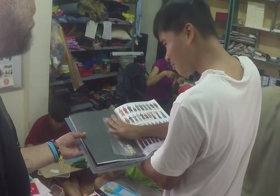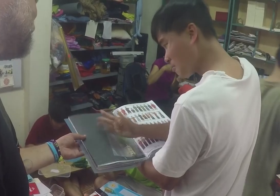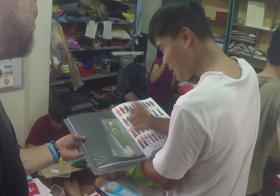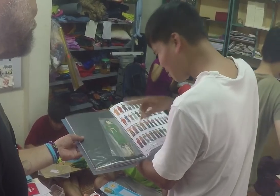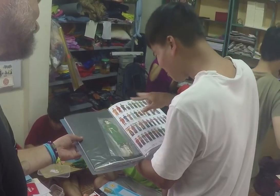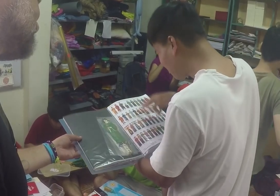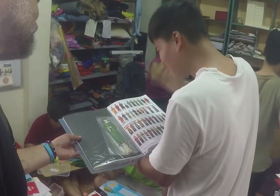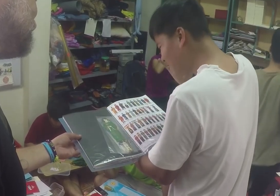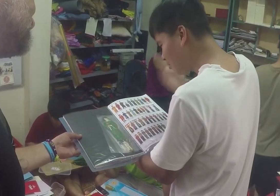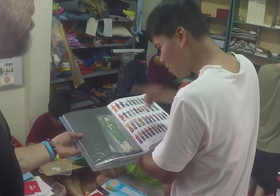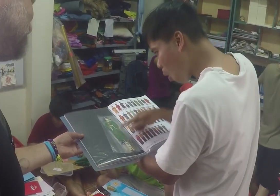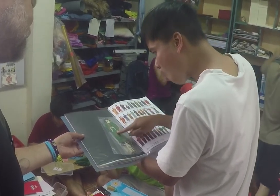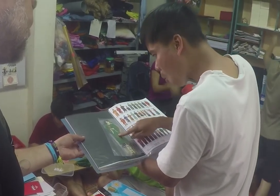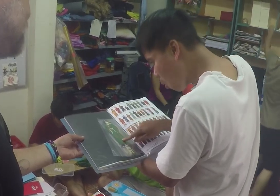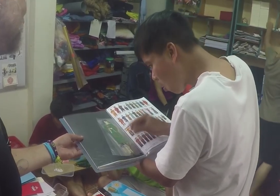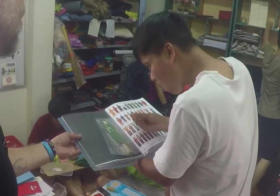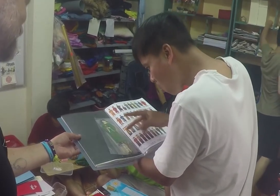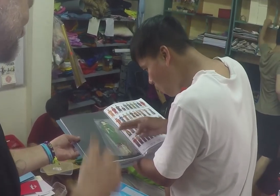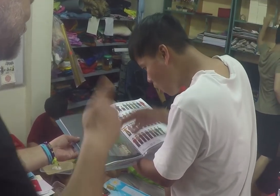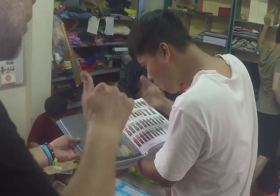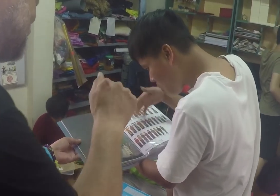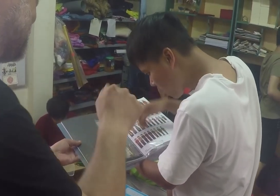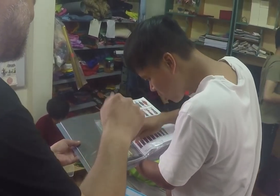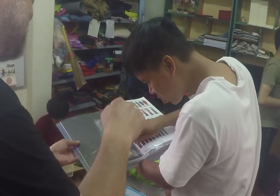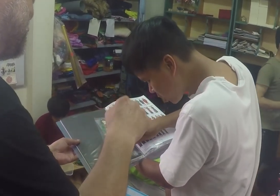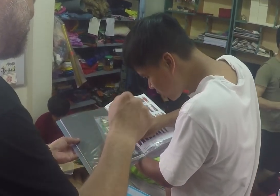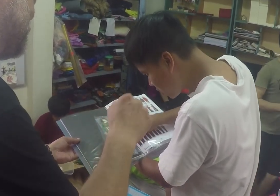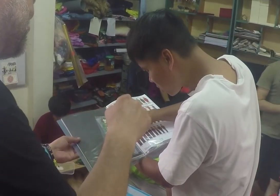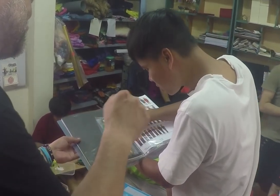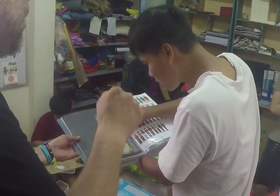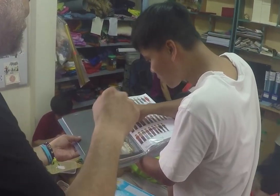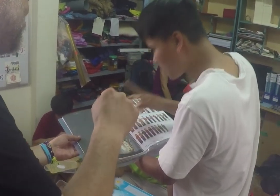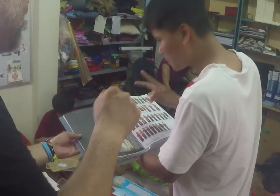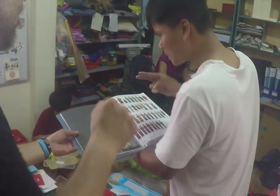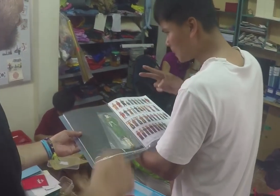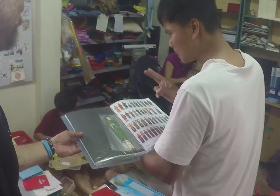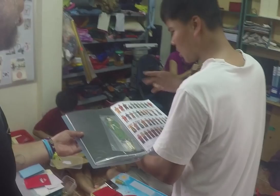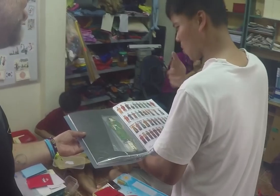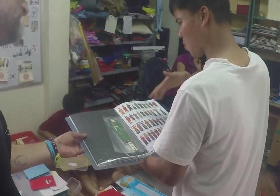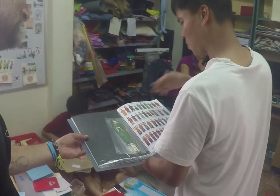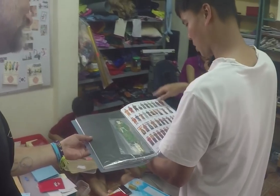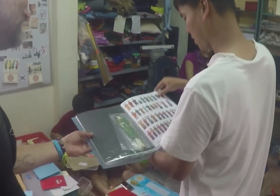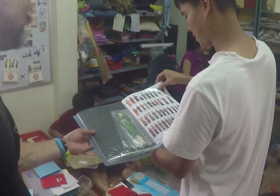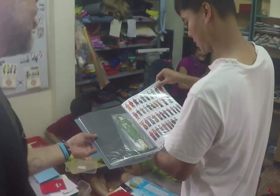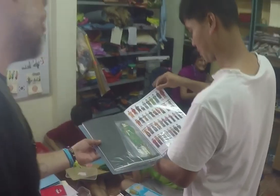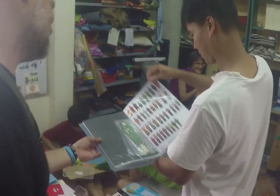Die Figuren hier sehen als Illustration naja aus, aber als fertige 3D-Figuren, wow!